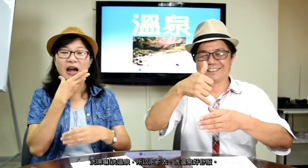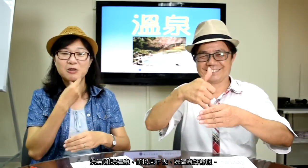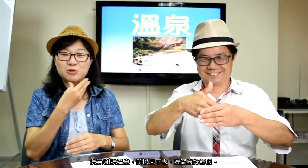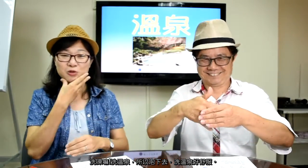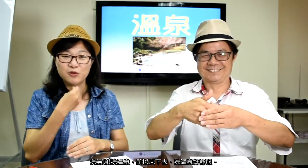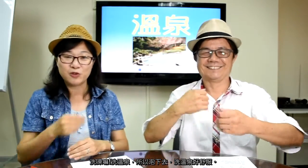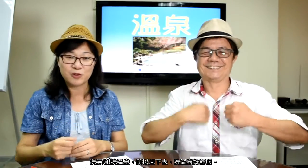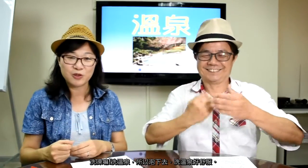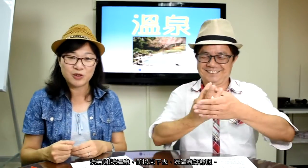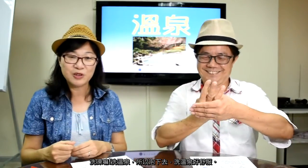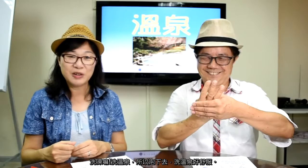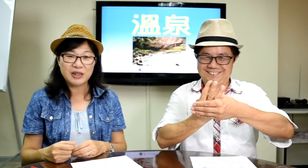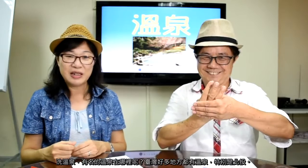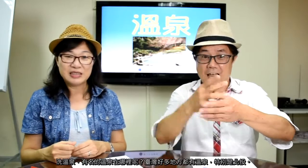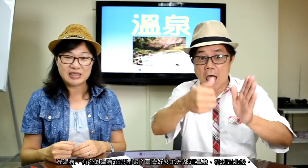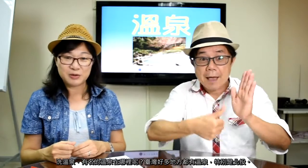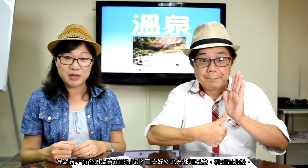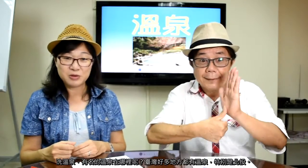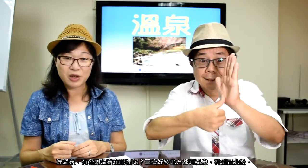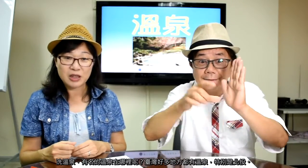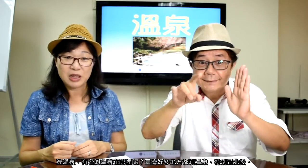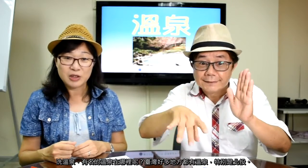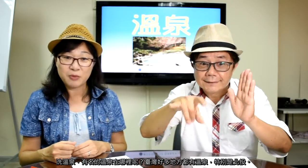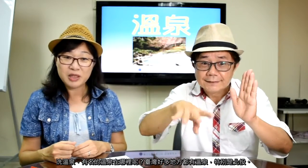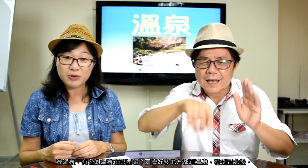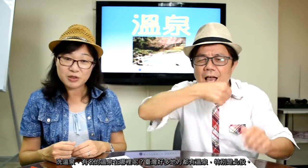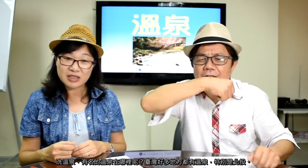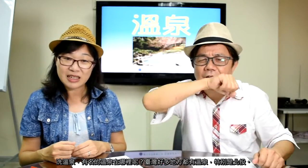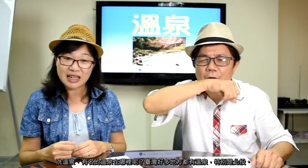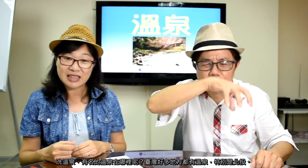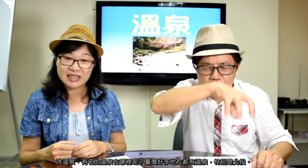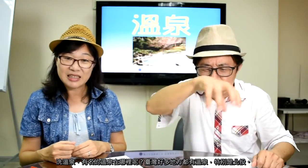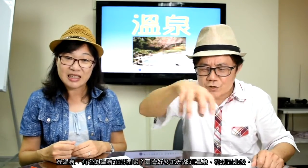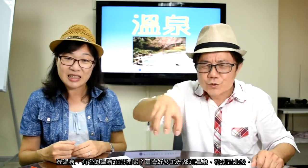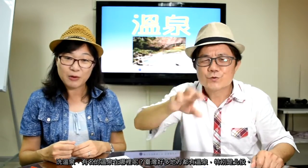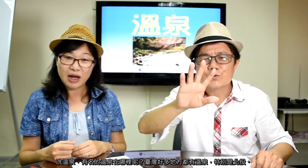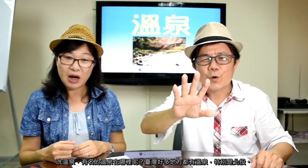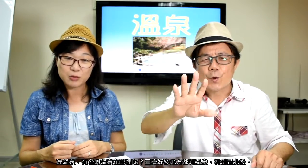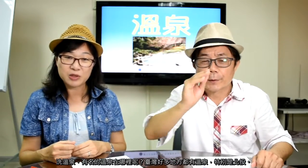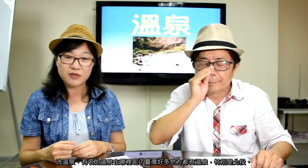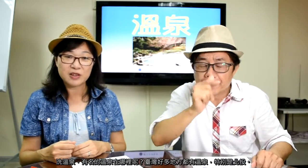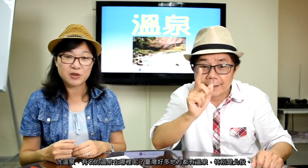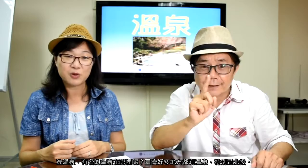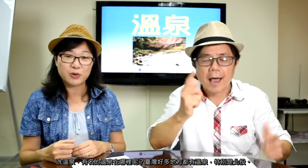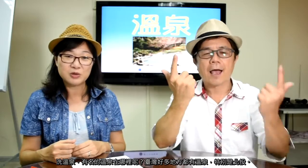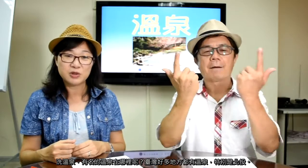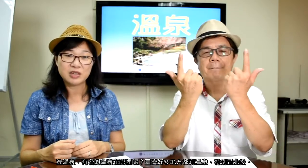好舒服。洗温泉，有名的温泉在哪里呢？台湾好多地方都有温泉，特